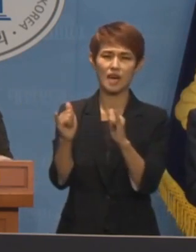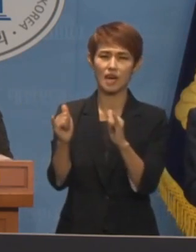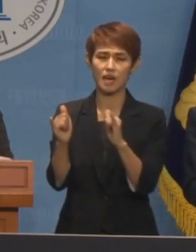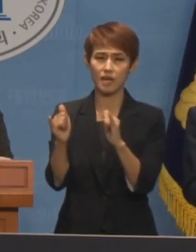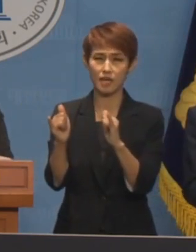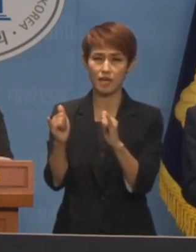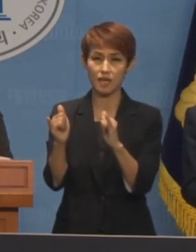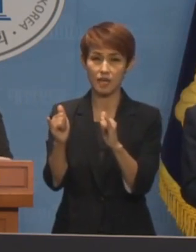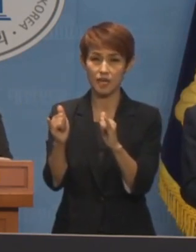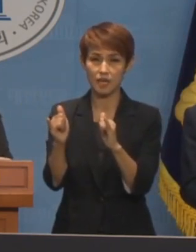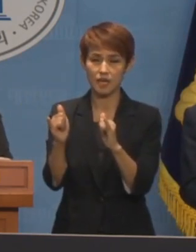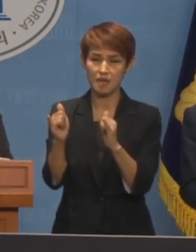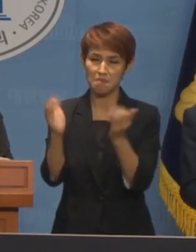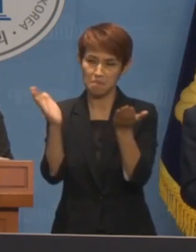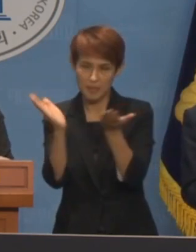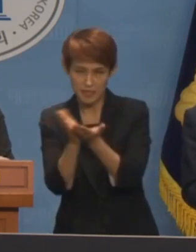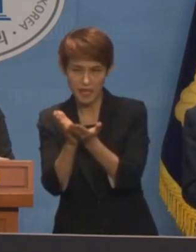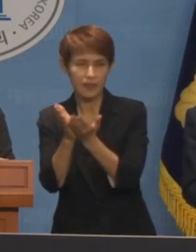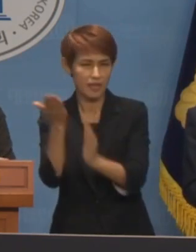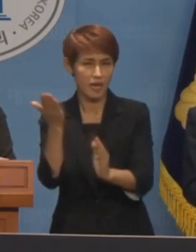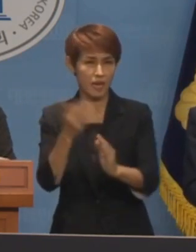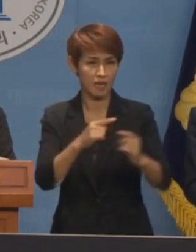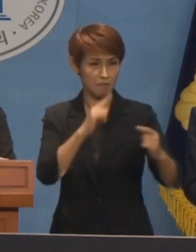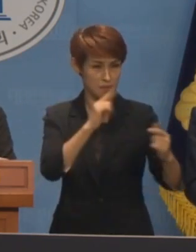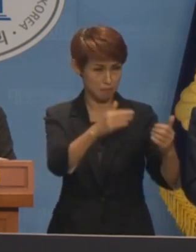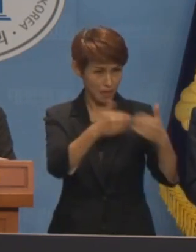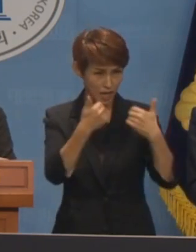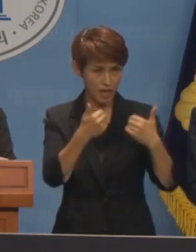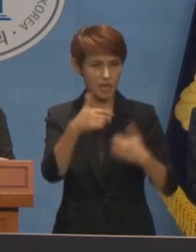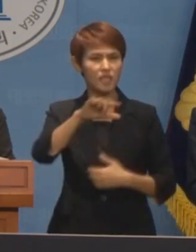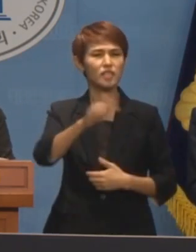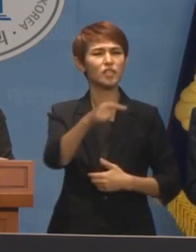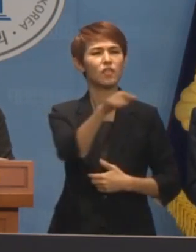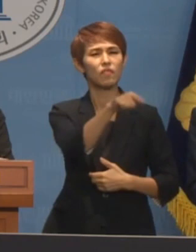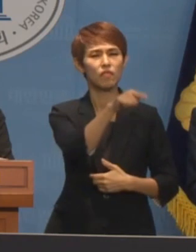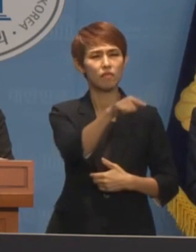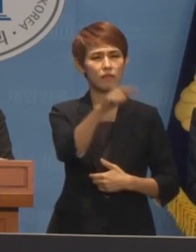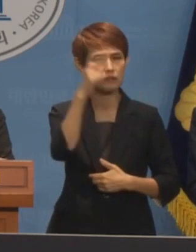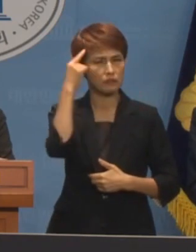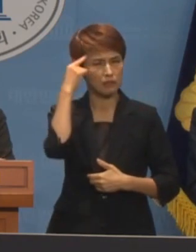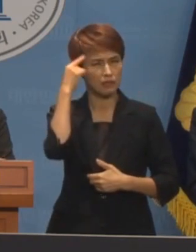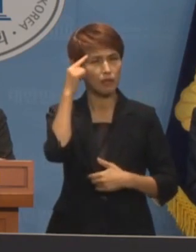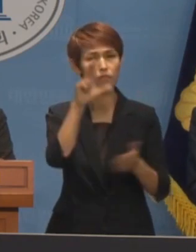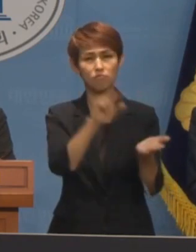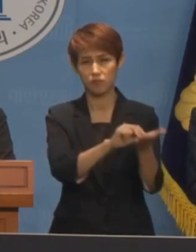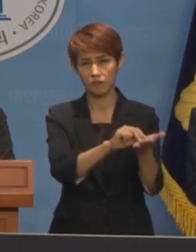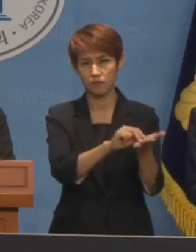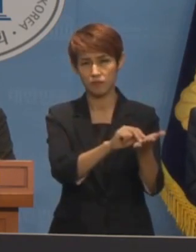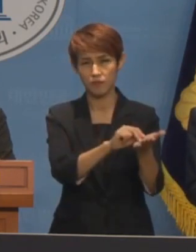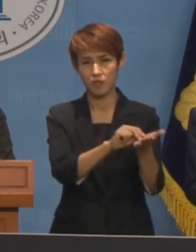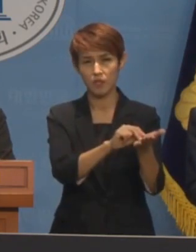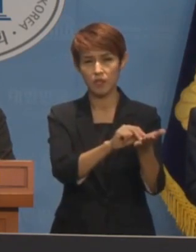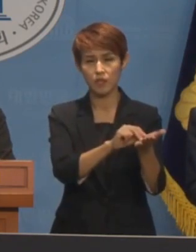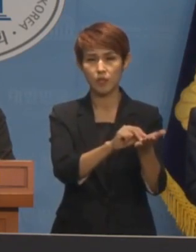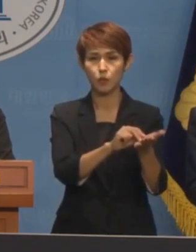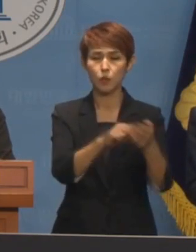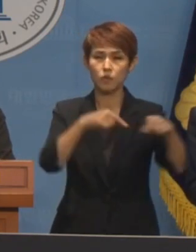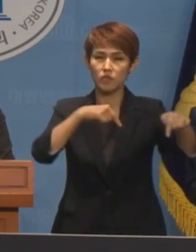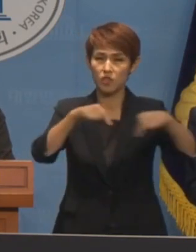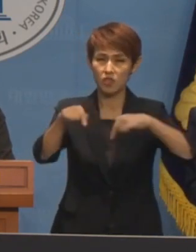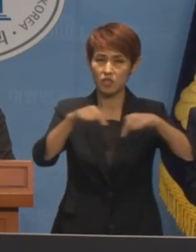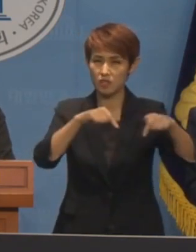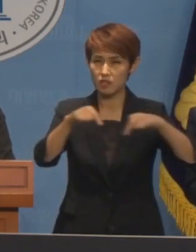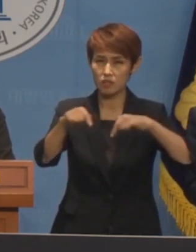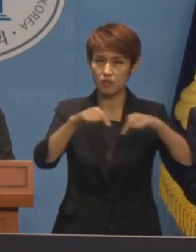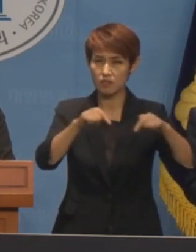적합성에 결부시켰는지 모르겠지만, 우리는 천 의원이 왜곡되고 편향된 인식의식과 얄팍한